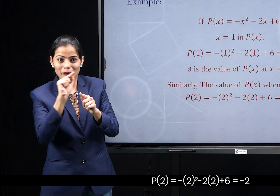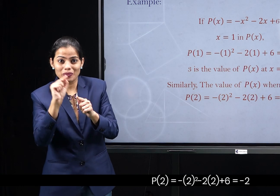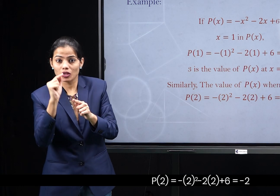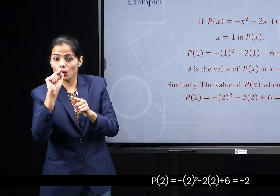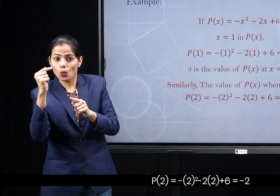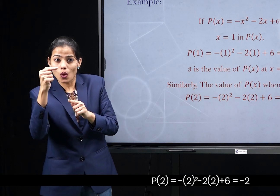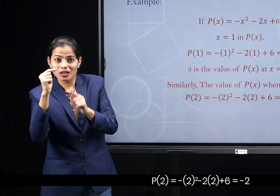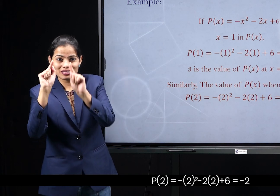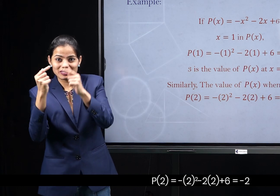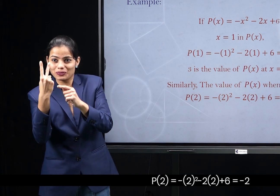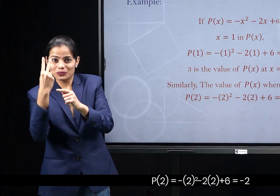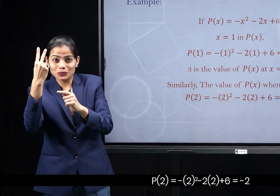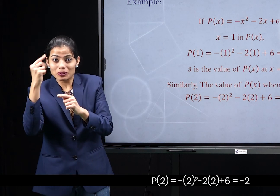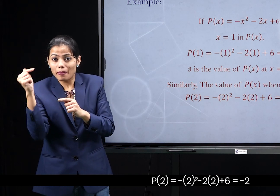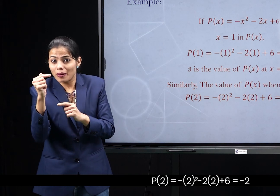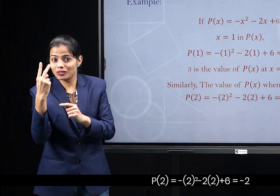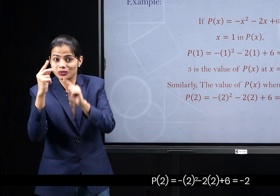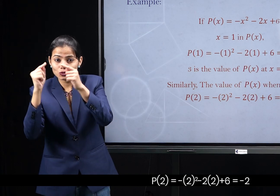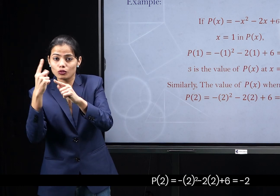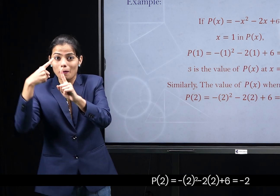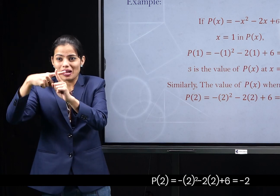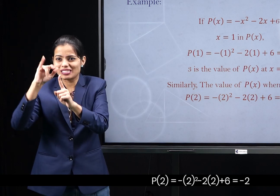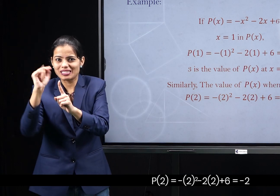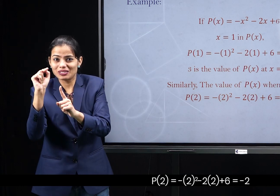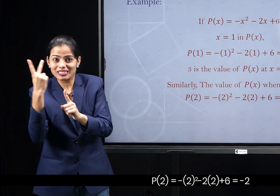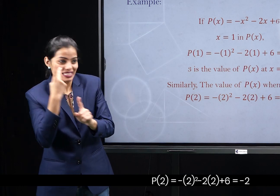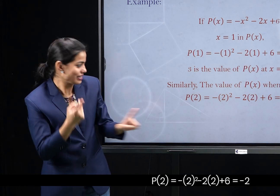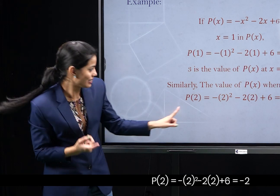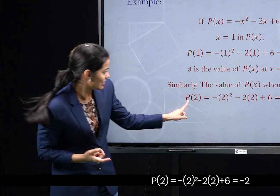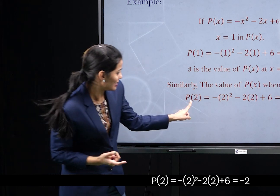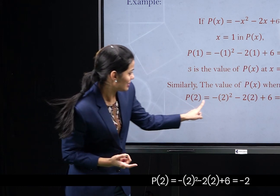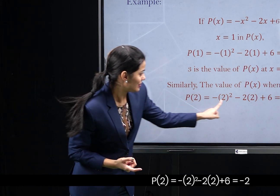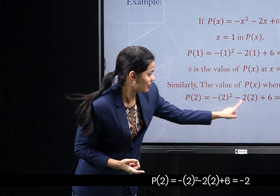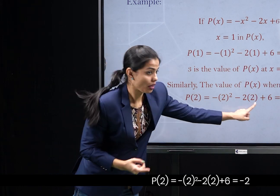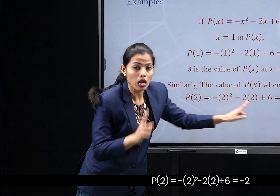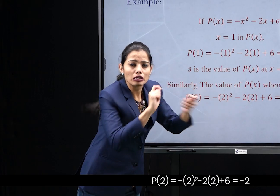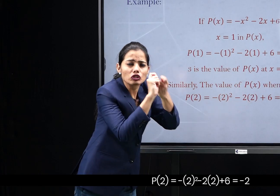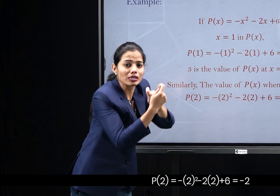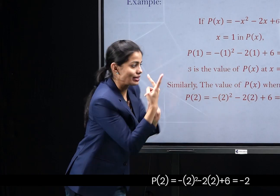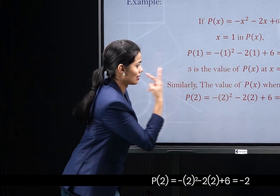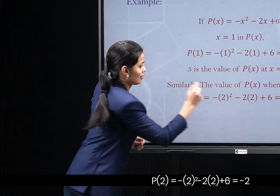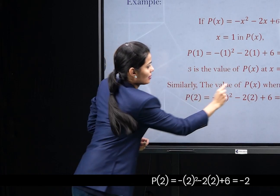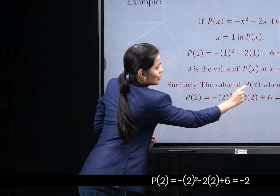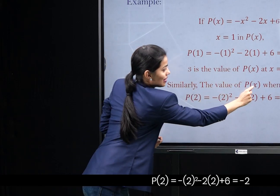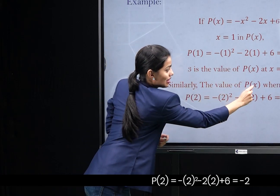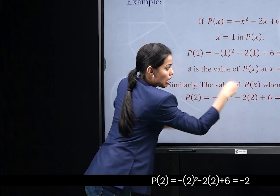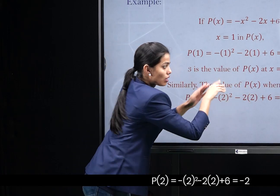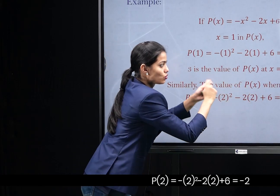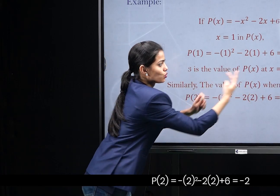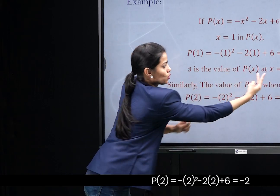ஈடு கழித்தல் வட்ட அடைப்புக்குறிக்குள் 2 மேலிலக்க 2 கழித்தல் 2 வட்ட அடைப்புக்குறிக்குள் 2 கூட்டல் 6 ஈடு